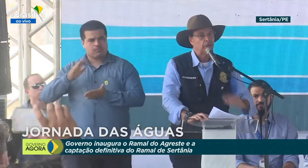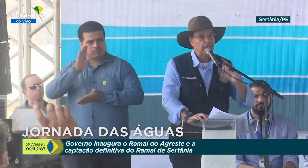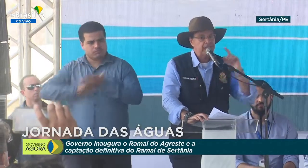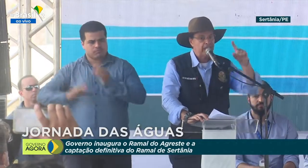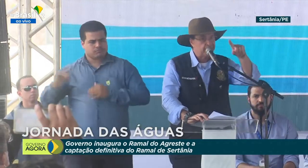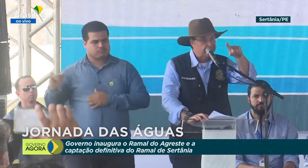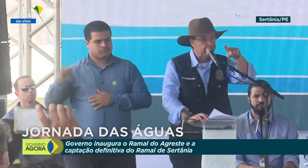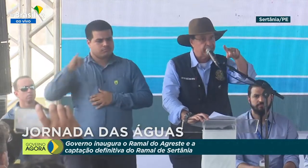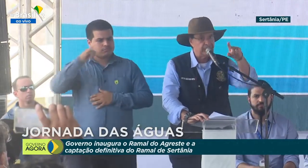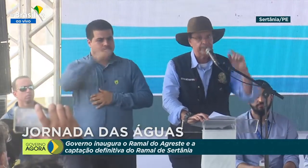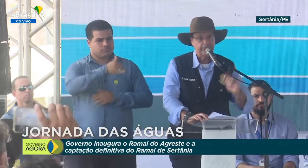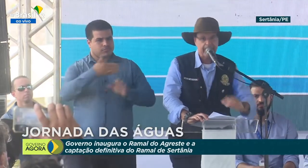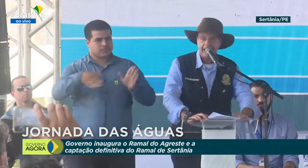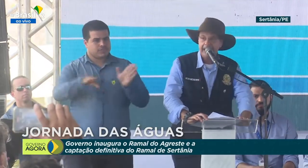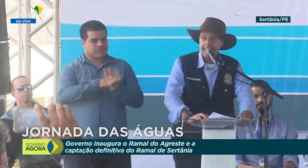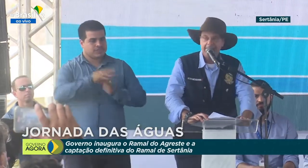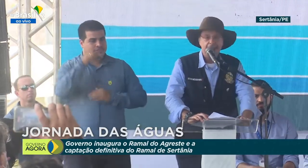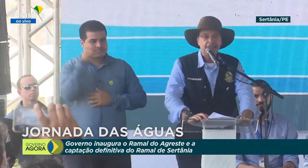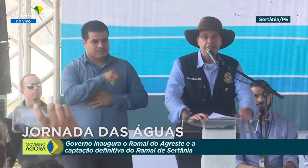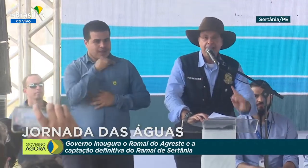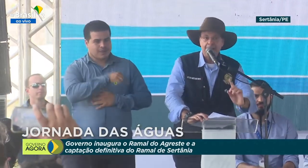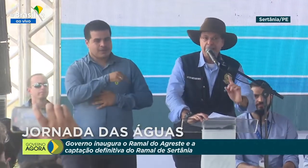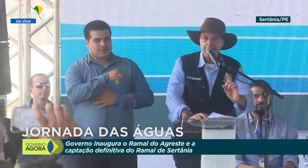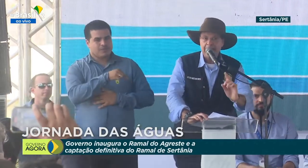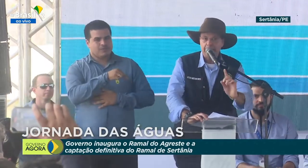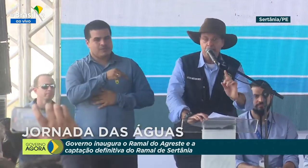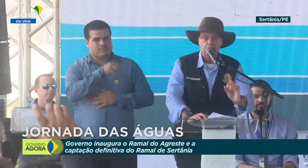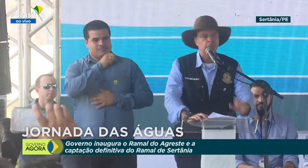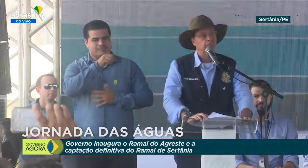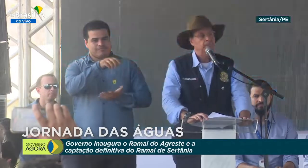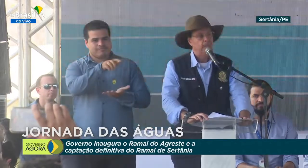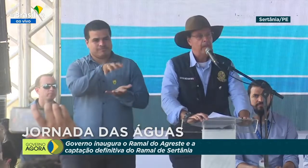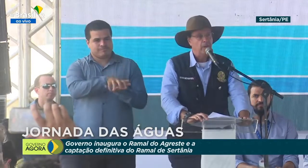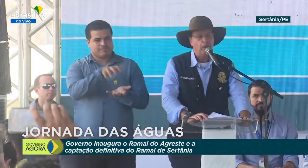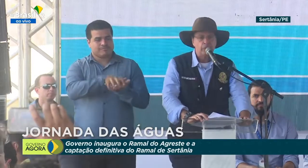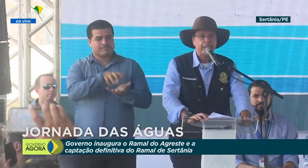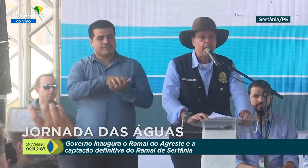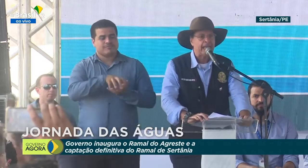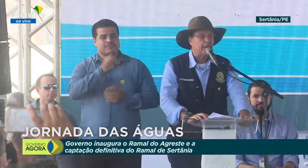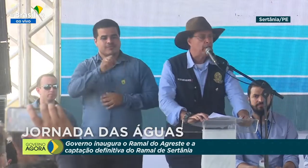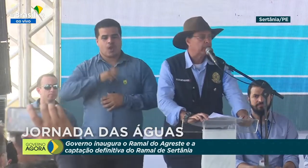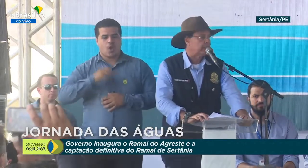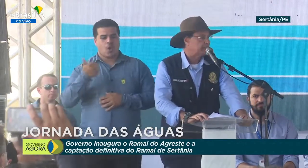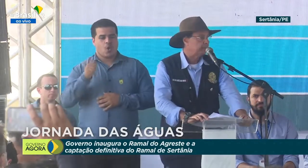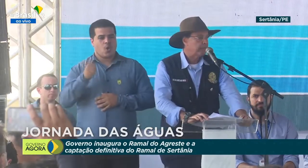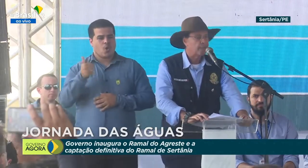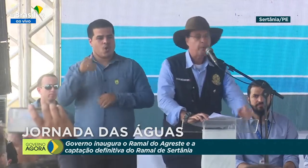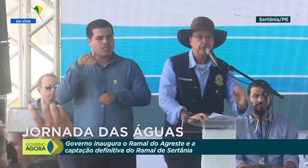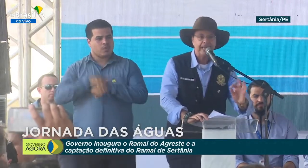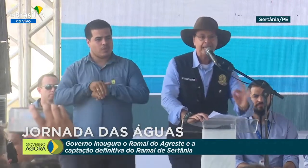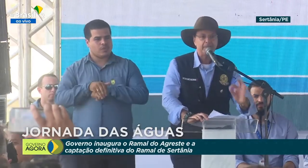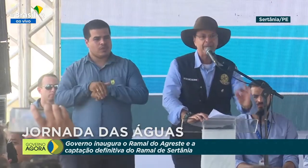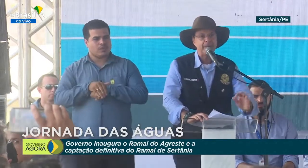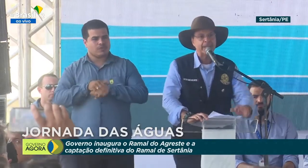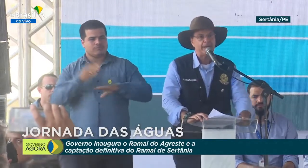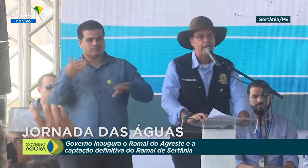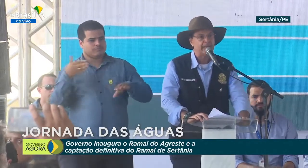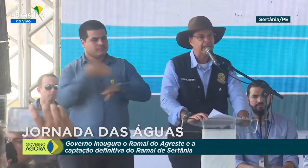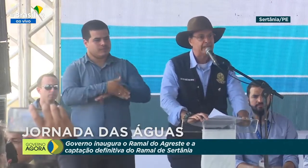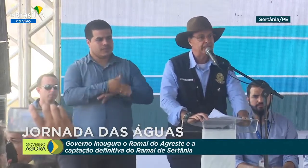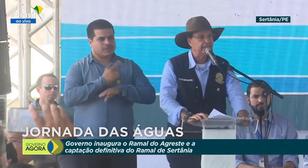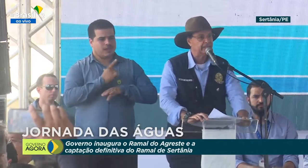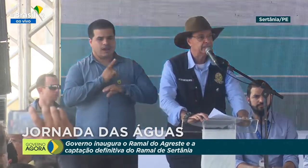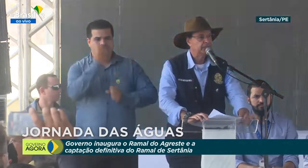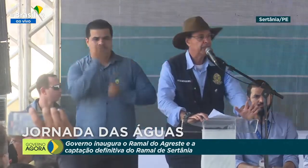Não sei o que estou dizendo, não, é você, viu? Chegamos em Pernambuco, 11 horas da noite, fomos direto para a fábrica da